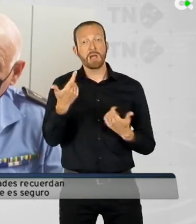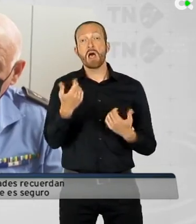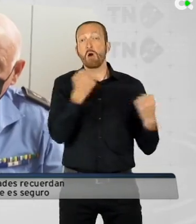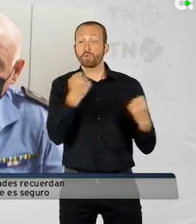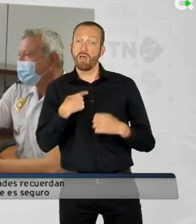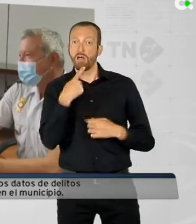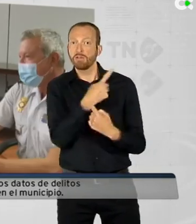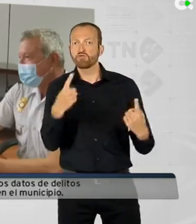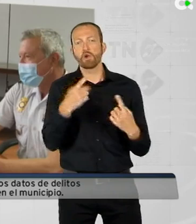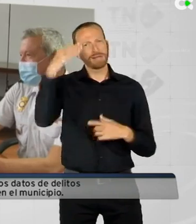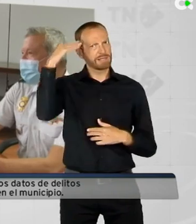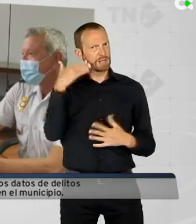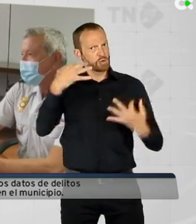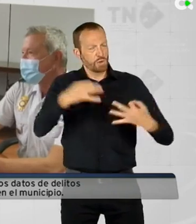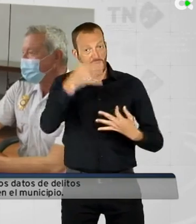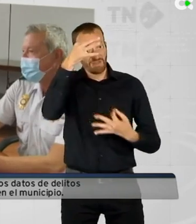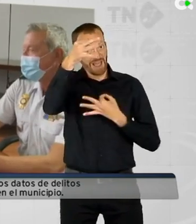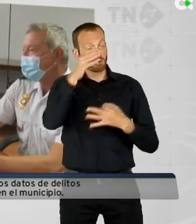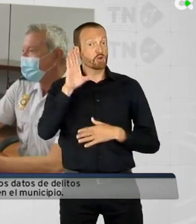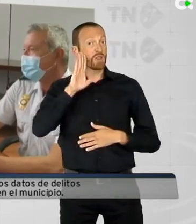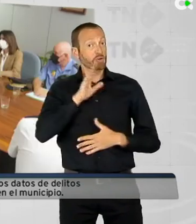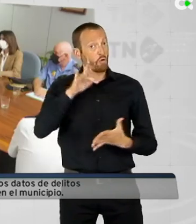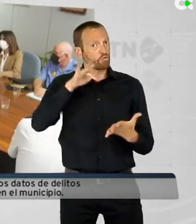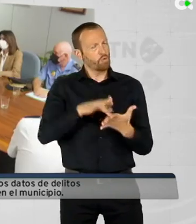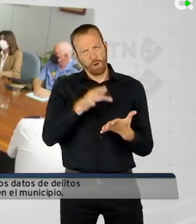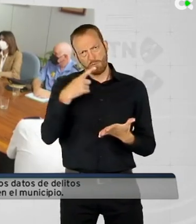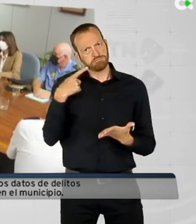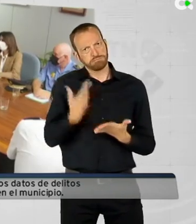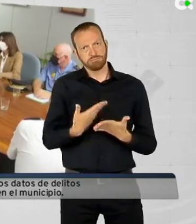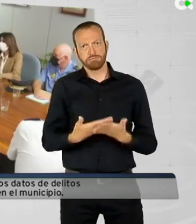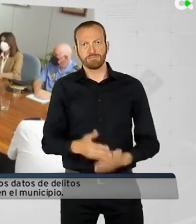recuerdan que Telde es seguro y así lo avalan los datos de delitos cometidos en el municipio.